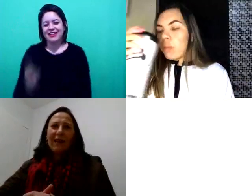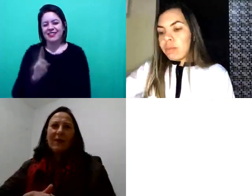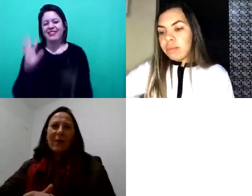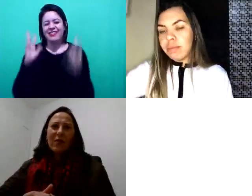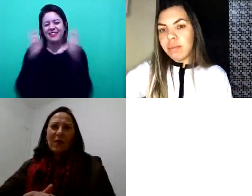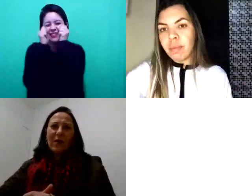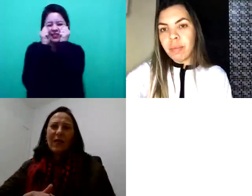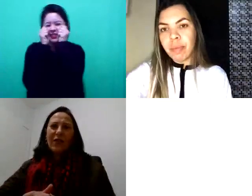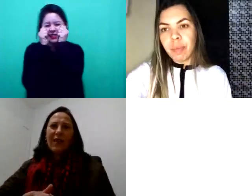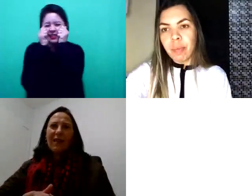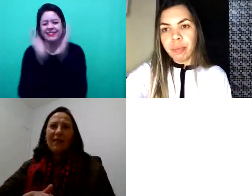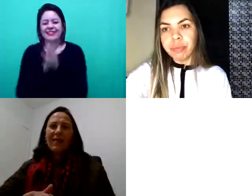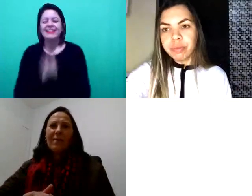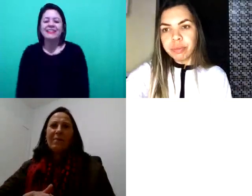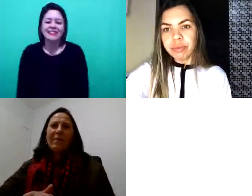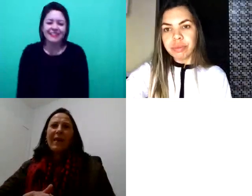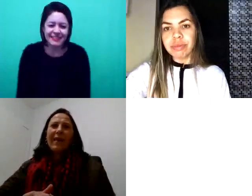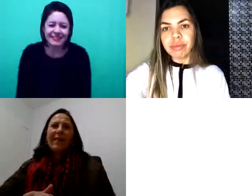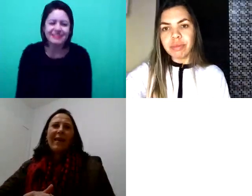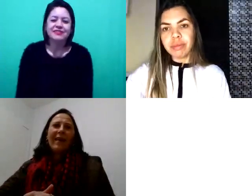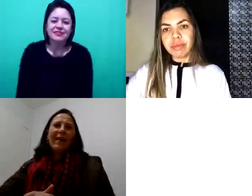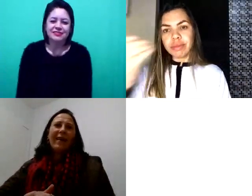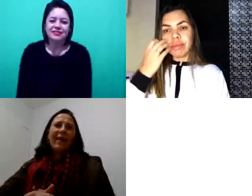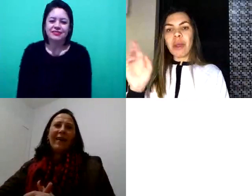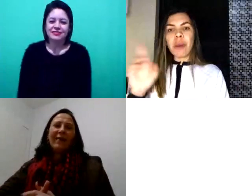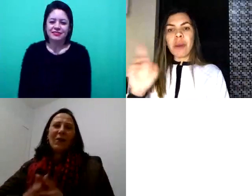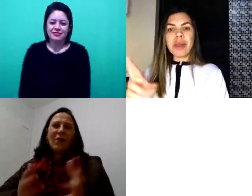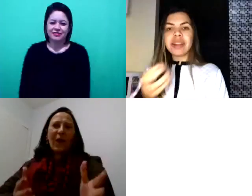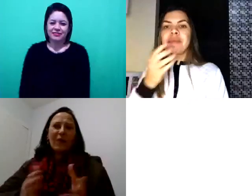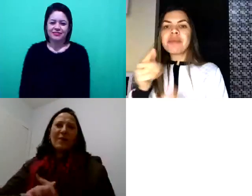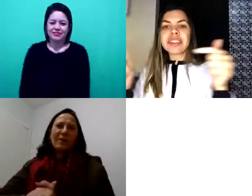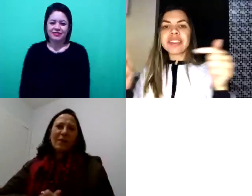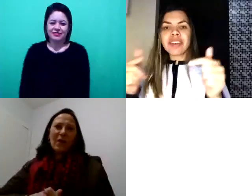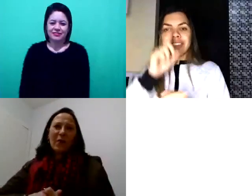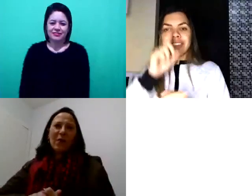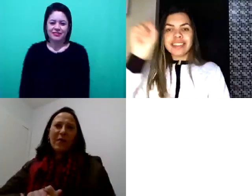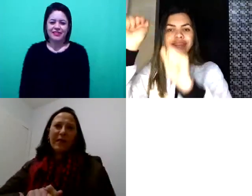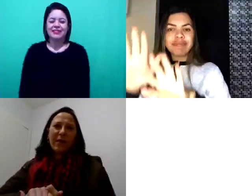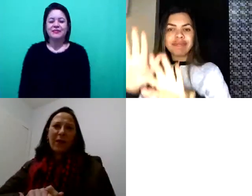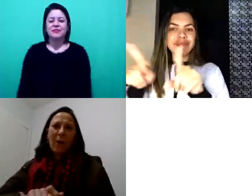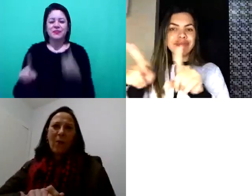Que Deus abençoe você dia 15, tá? E nos vemos. Nós vamos conversando, tá